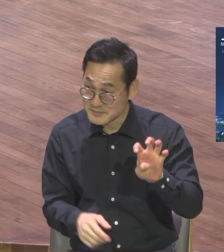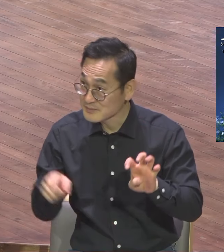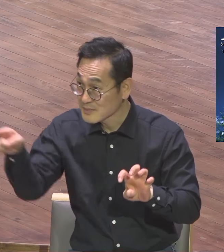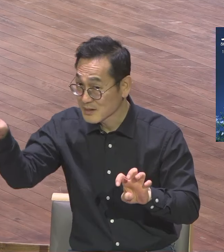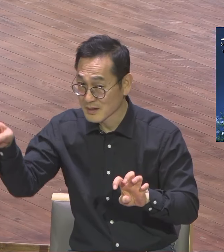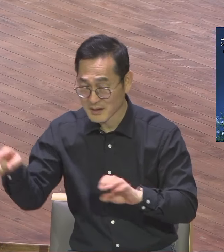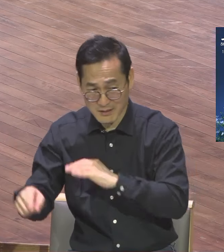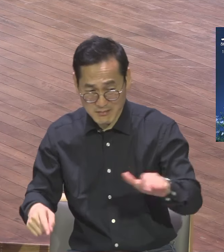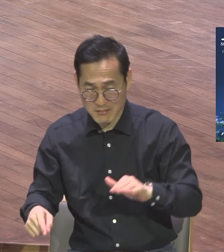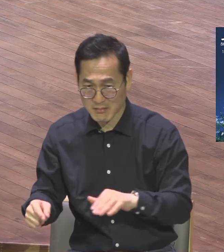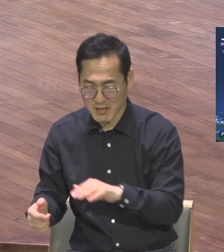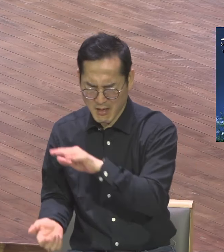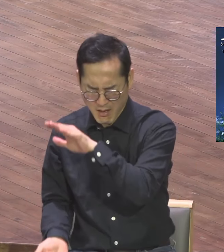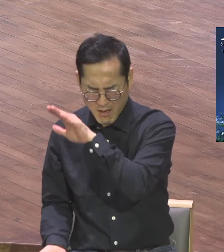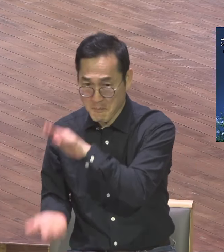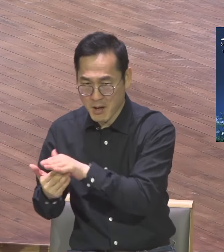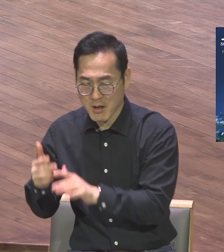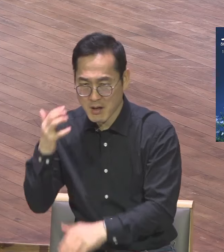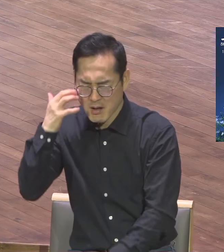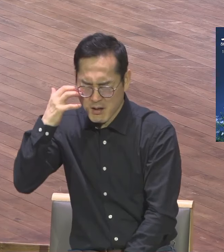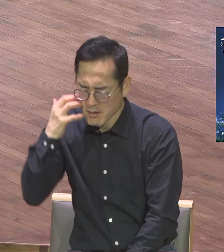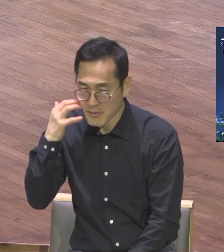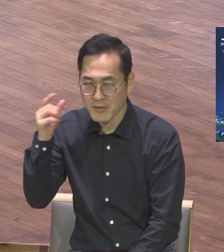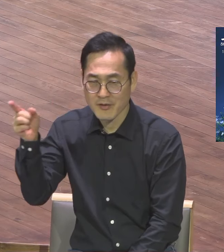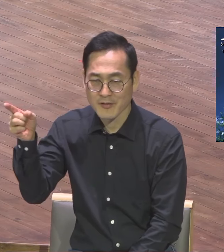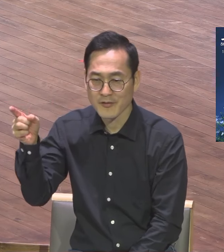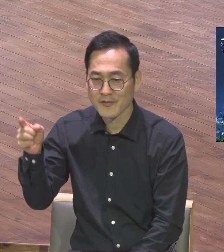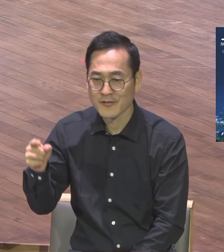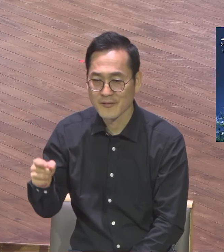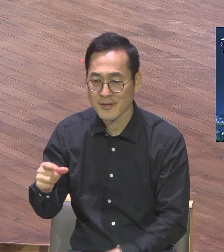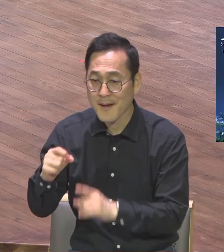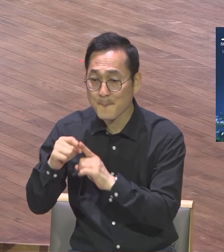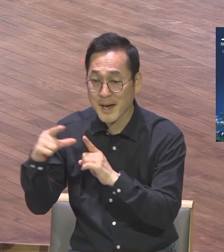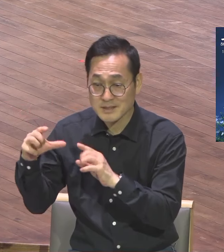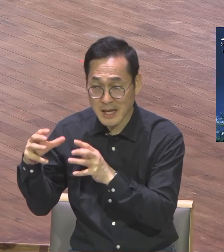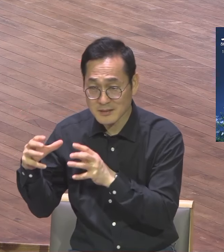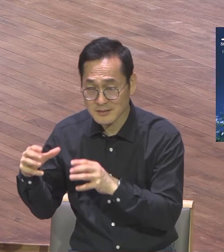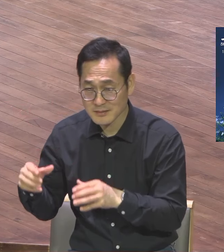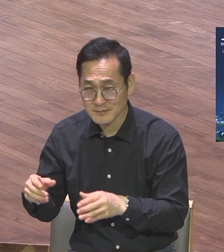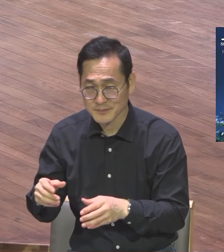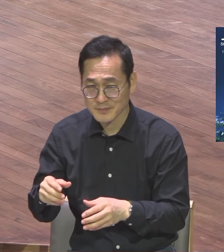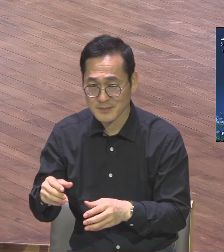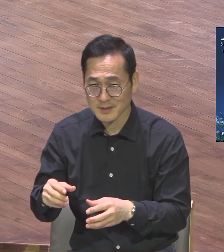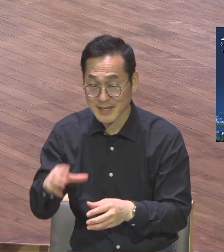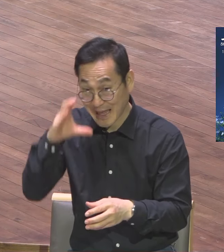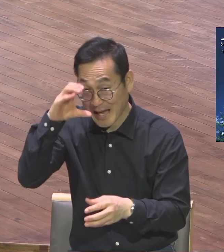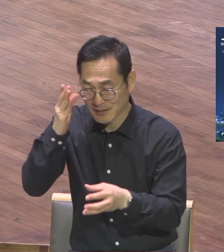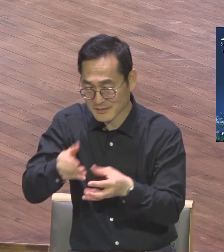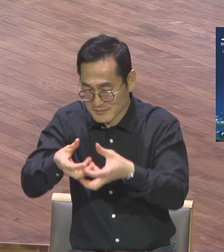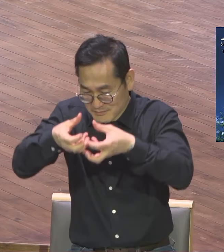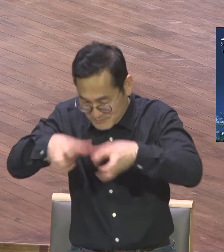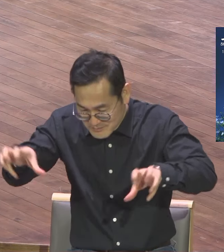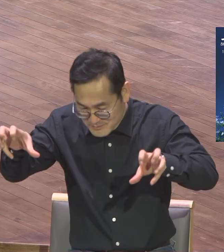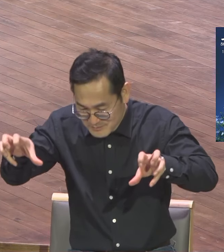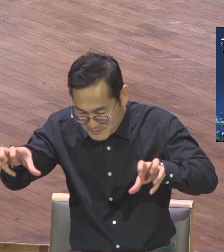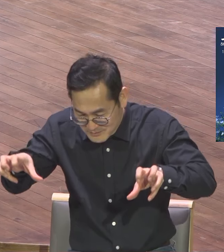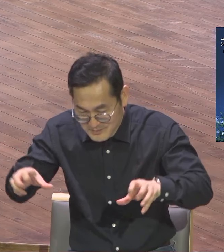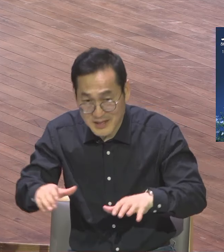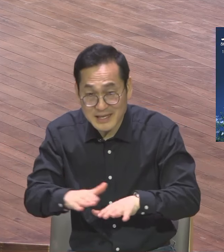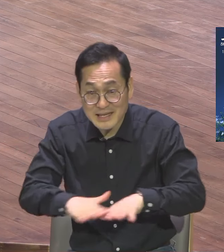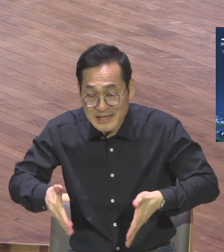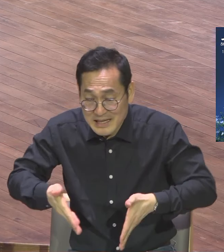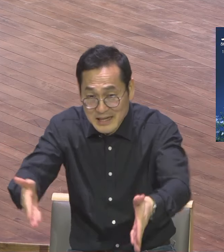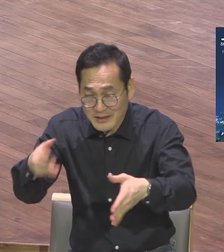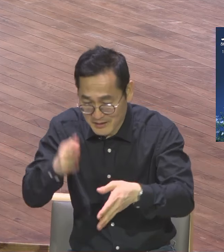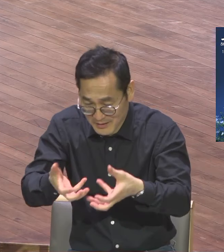더웠었습니다. 그냥 말로 그냥 차에다 계란 닦는 바로 후라이 돼버려. 너무